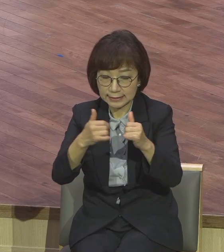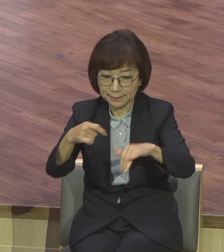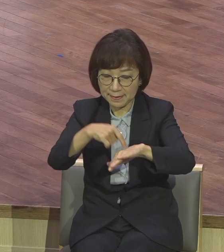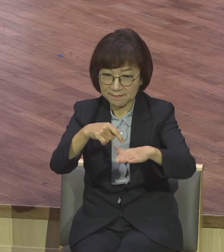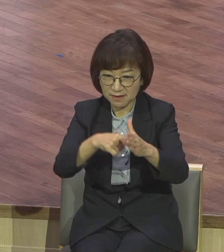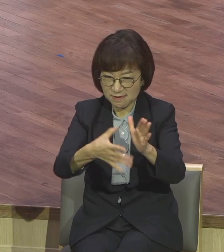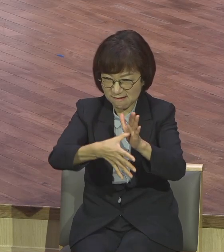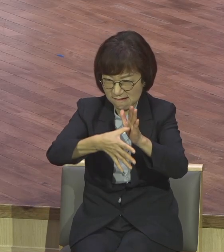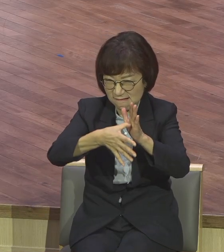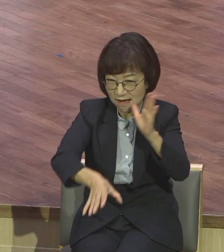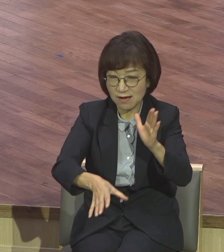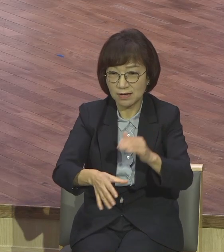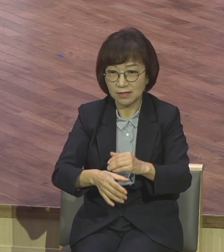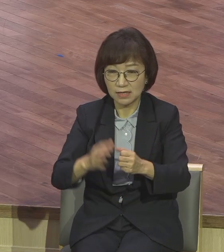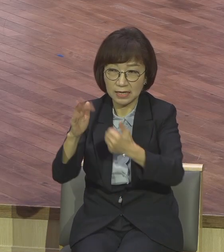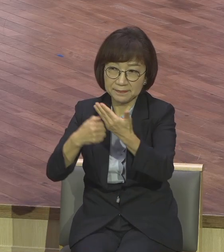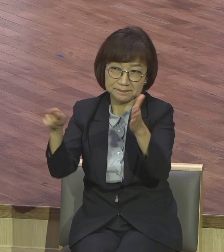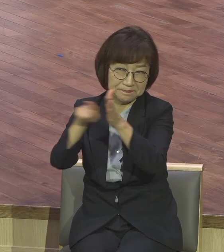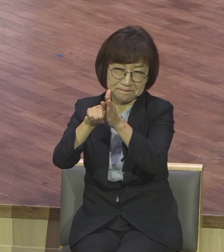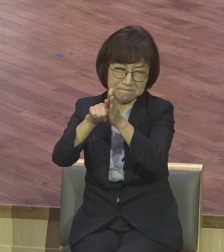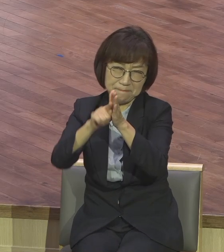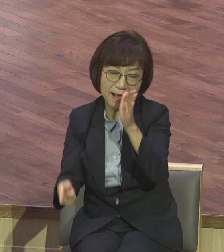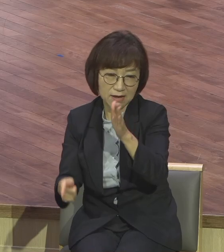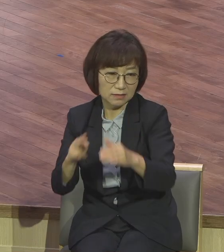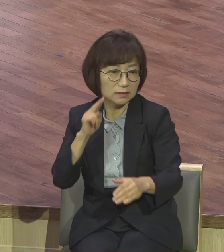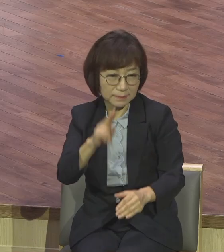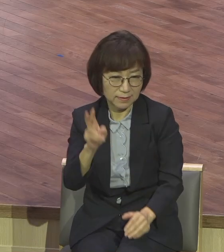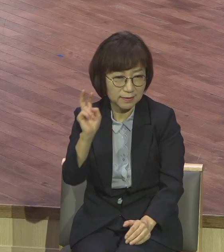더 불신앙이 더 강해질 것입니다.